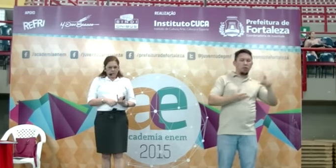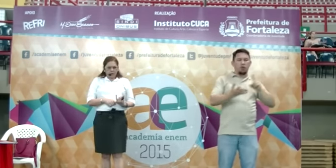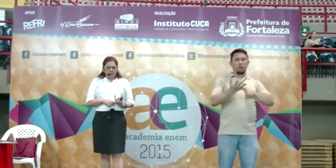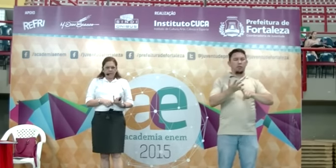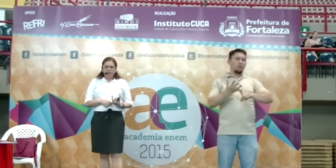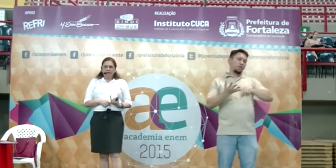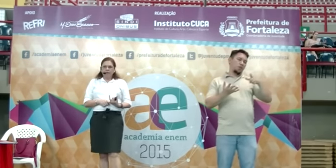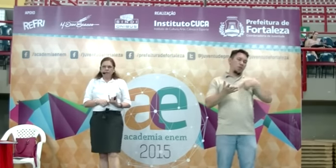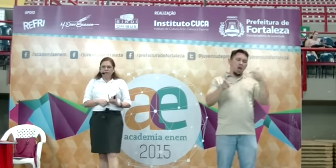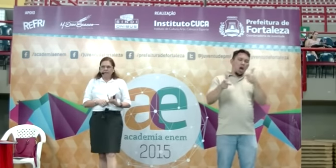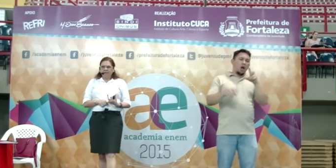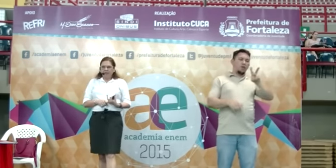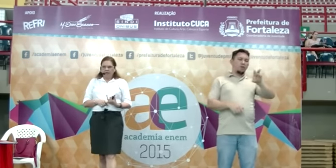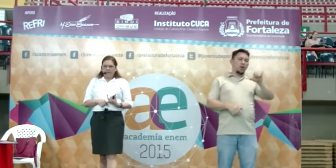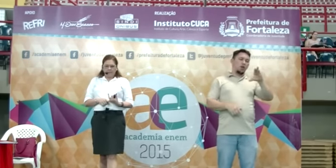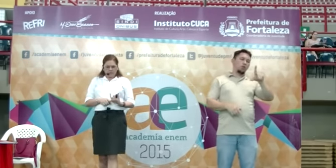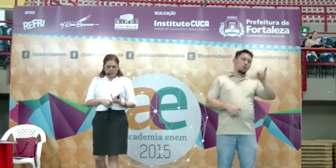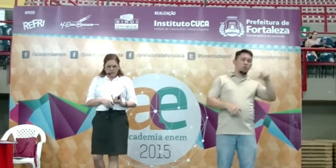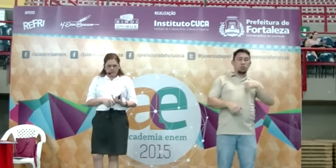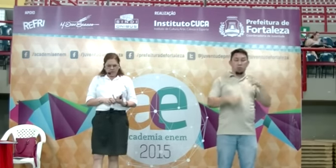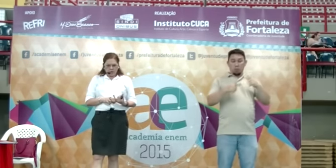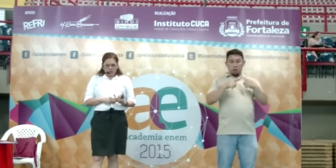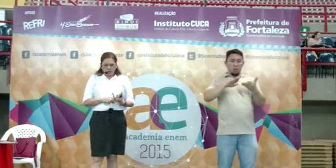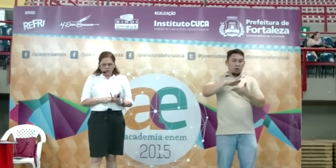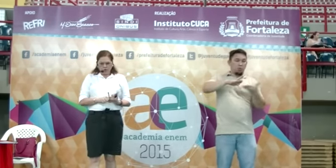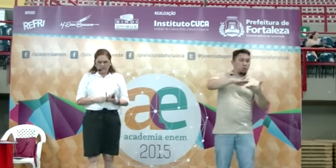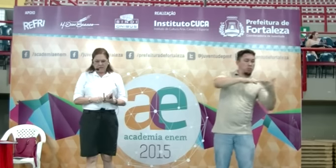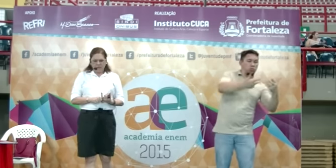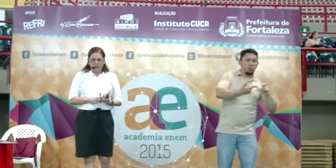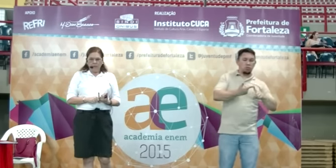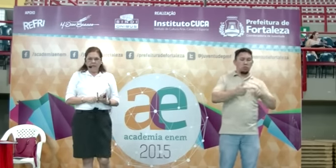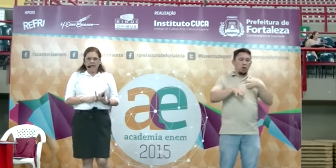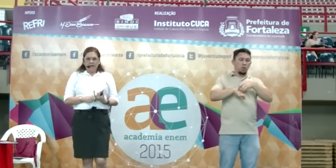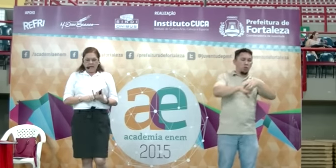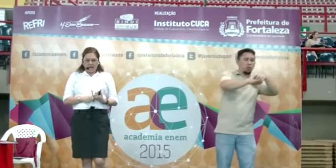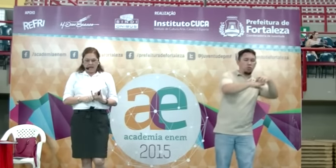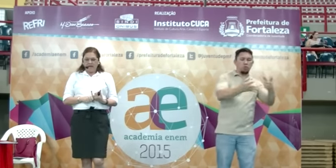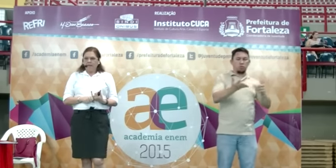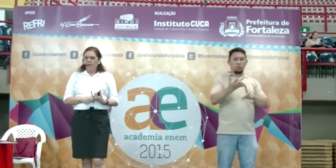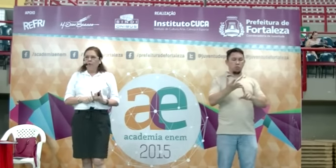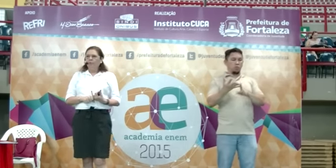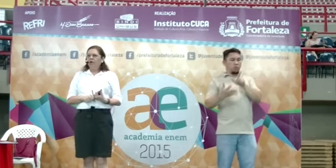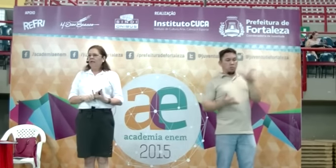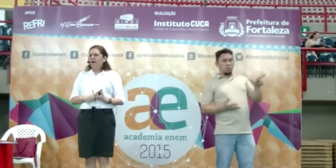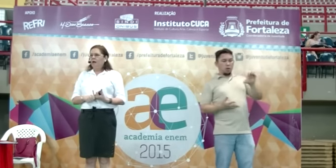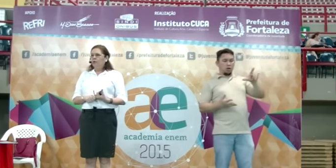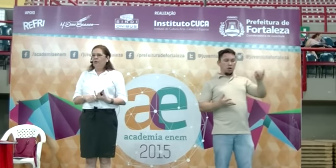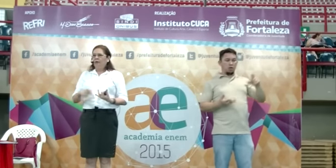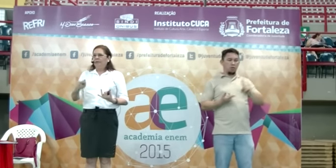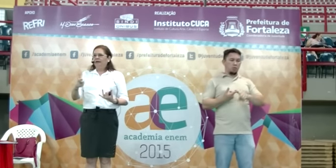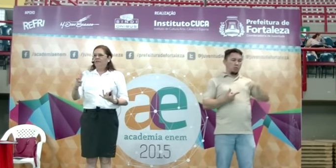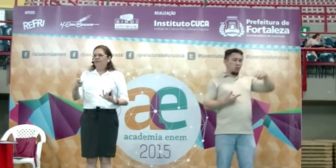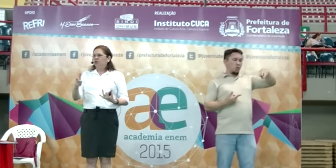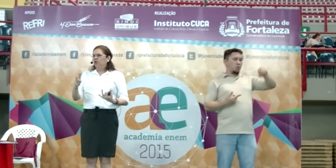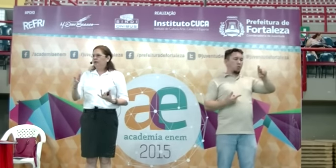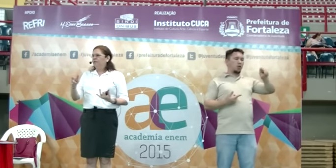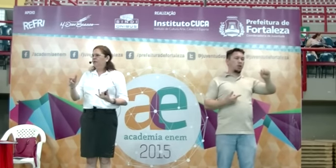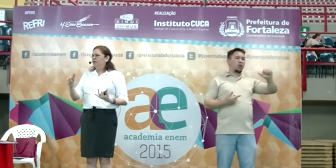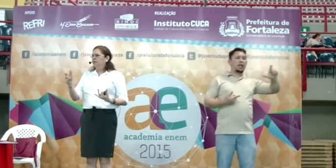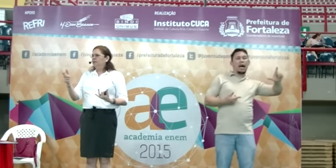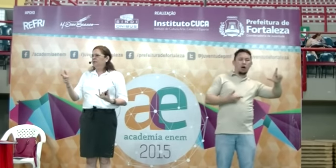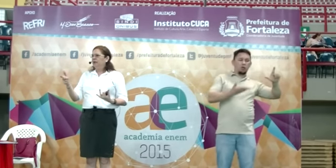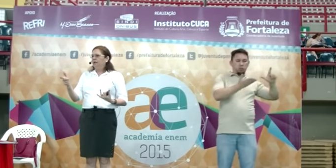veículos, objetos de deslocamentos, condução, ele, modal, que é uma palavra